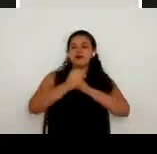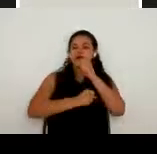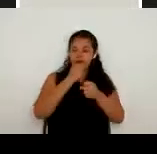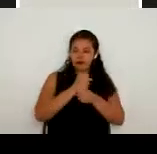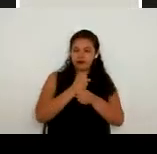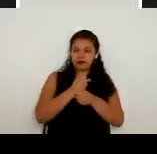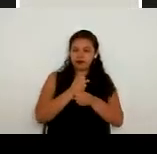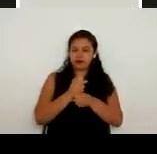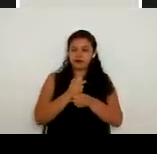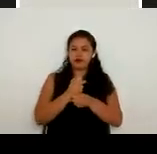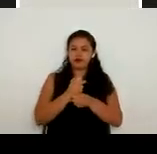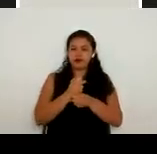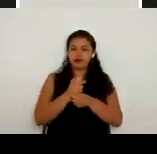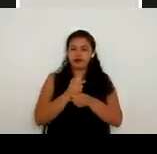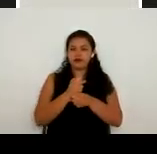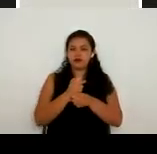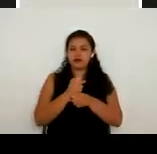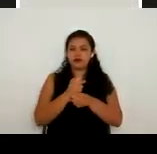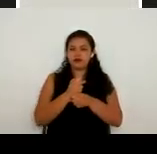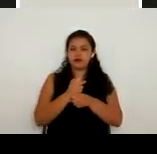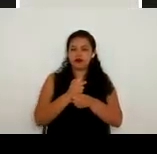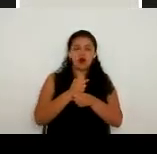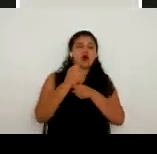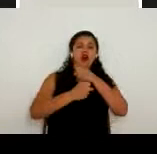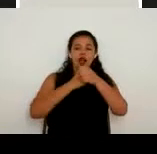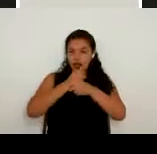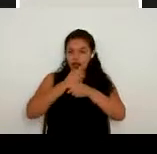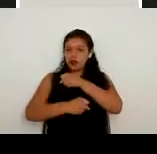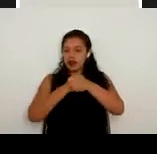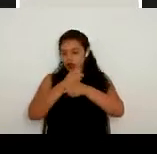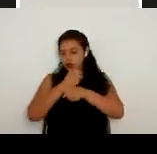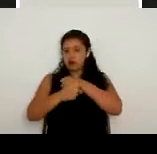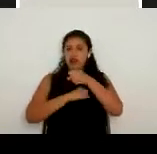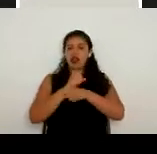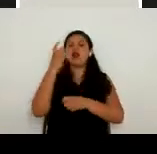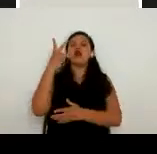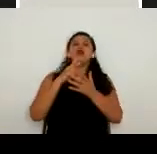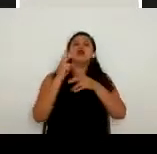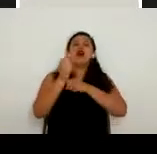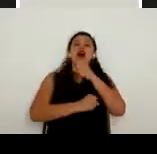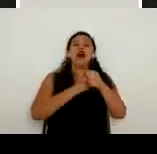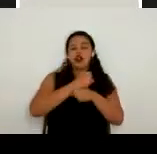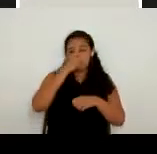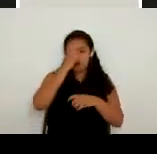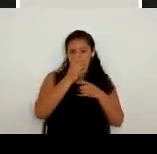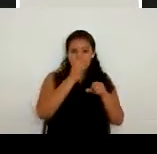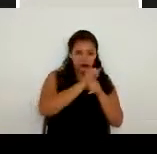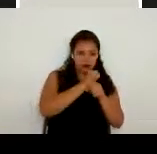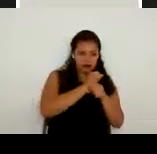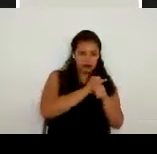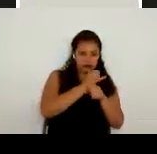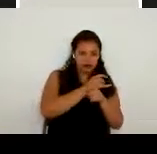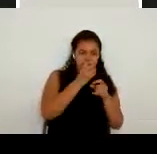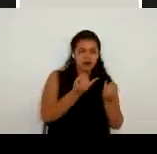los datos cada año cada dos años a través de una actualización del estudio o si en caso necesario